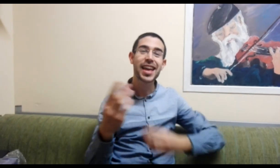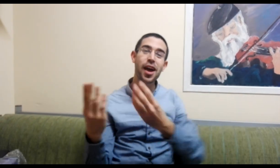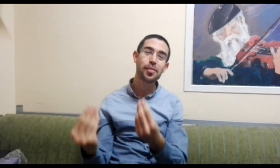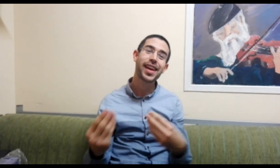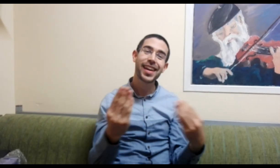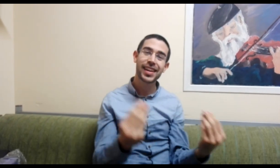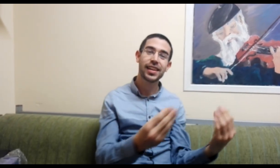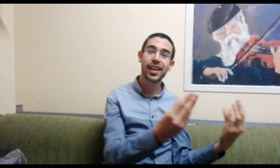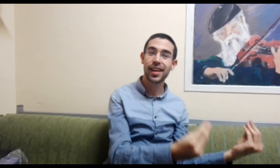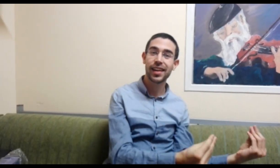הרבה.